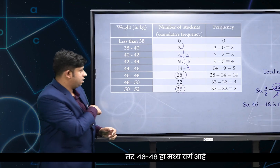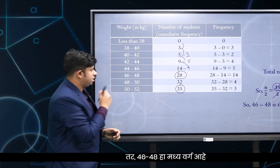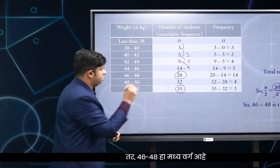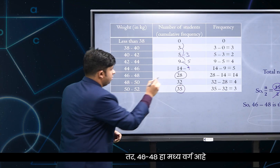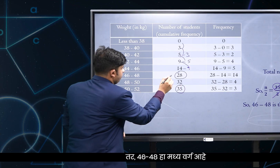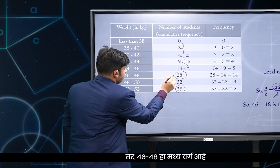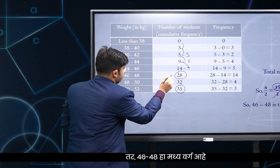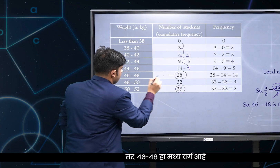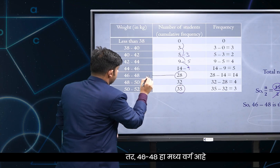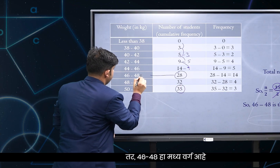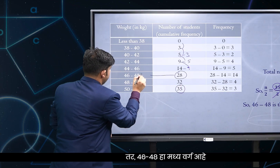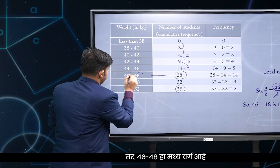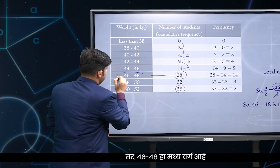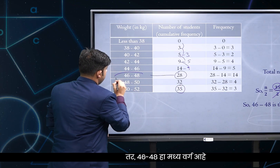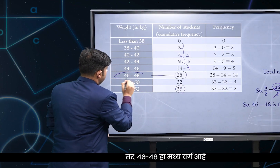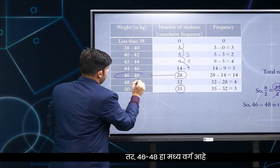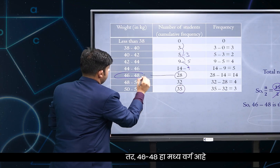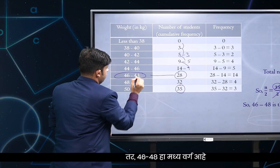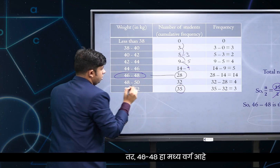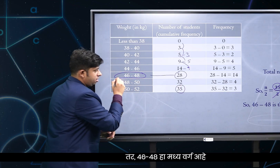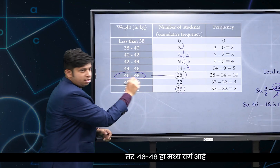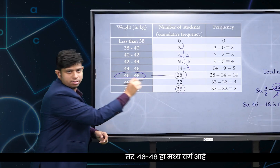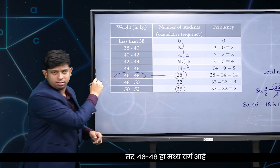ते 48 हा मध्यवर्ग आहे.